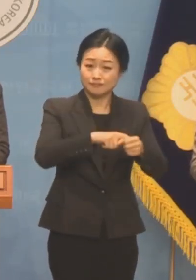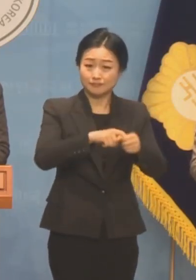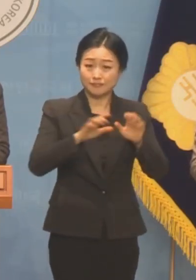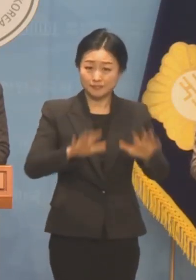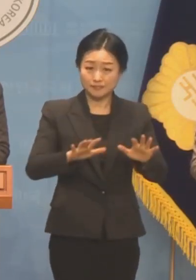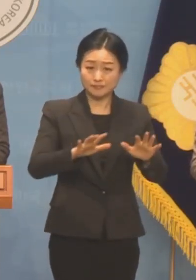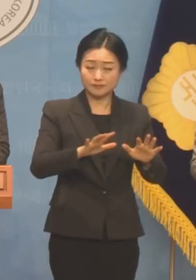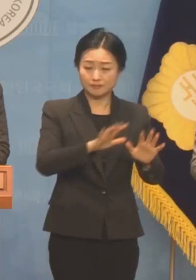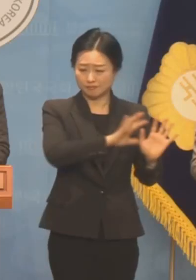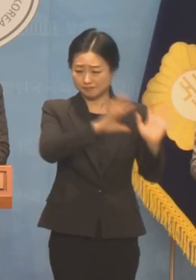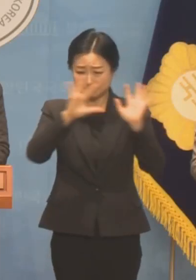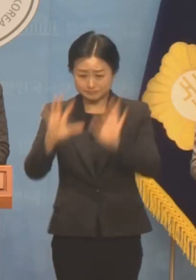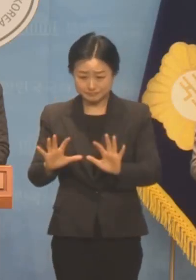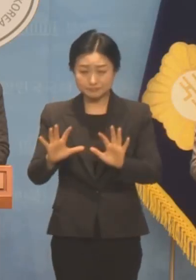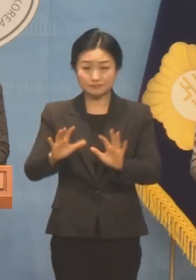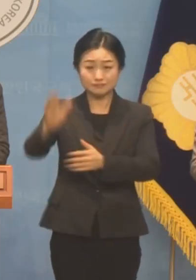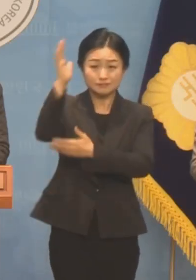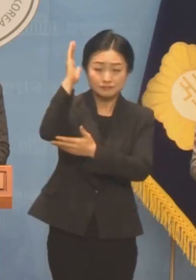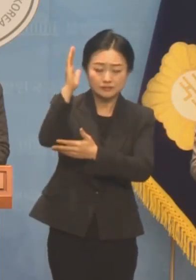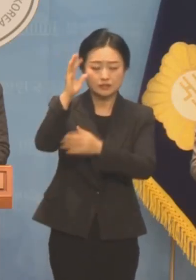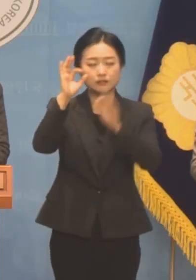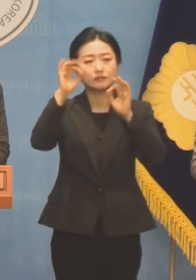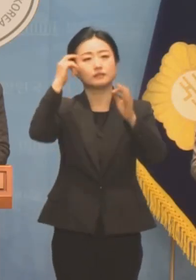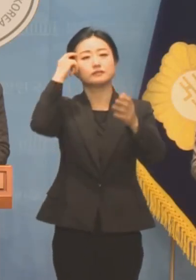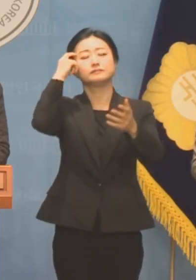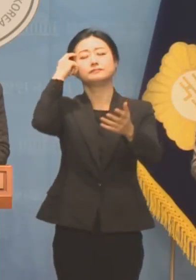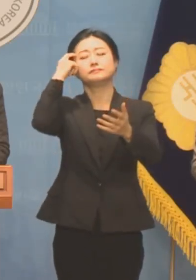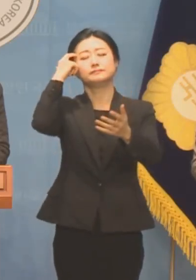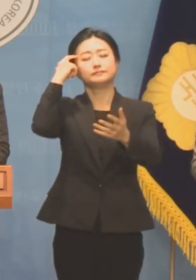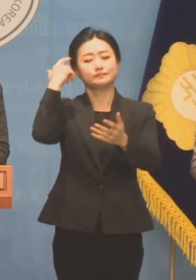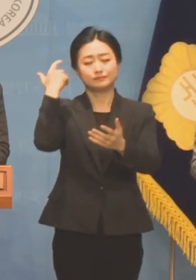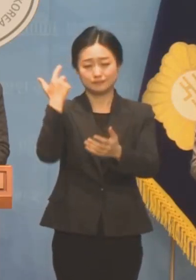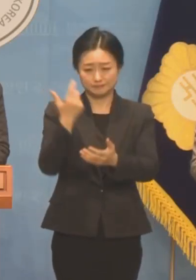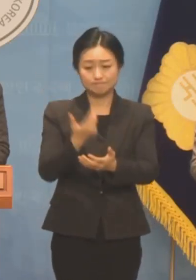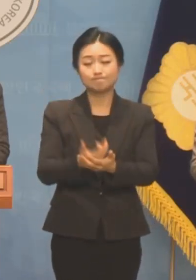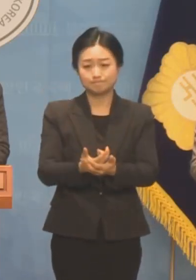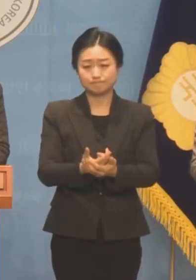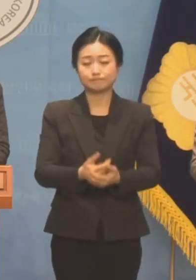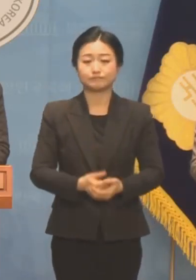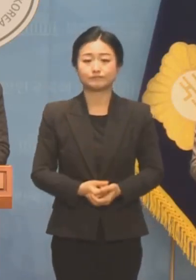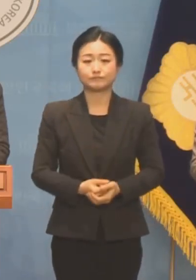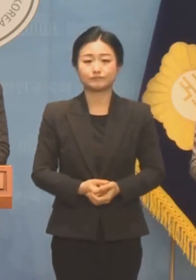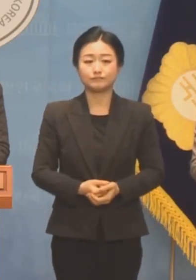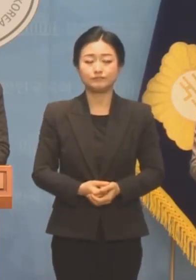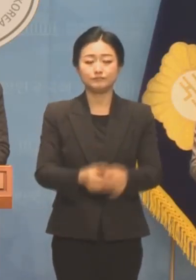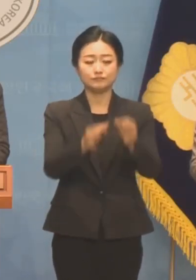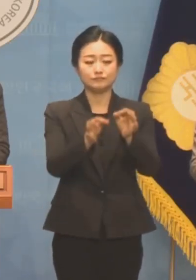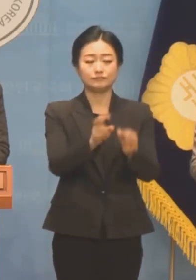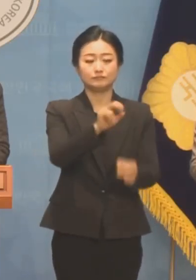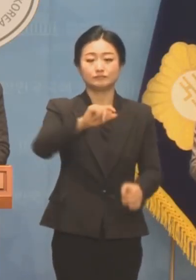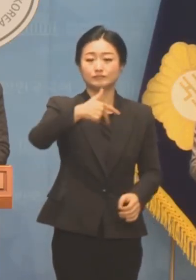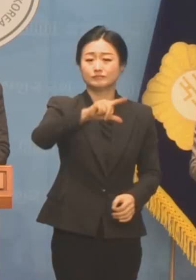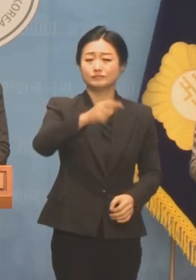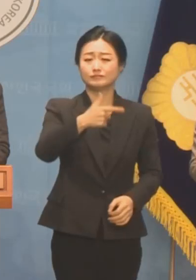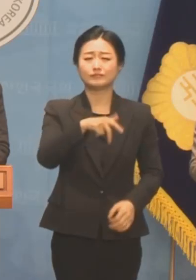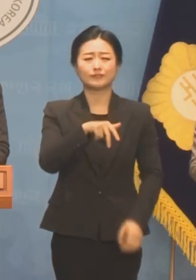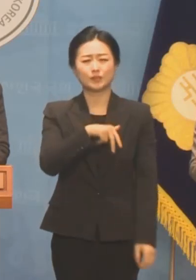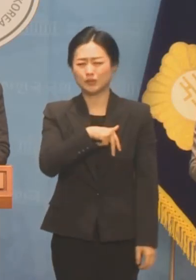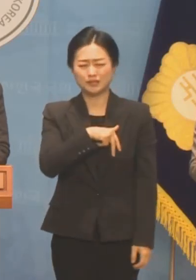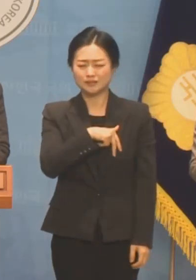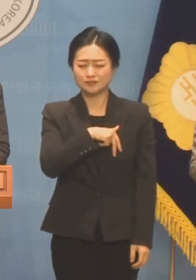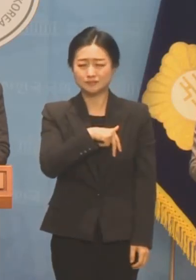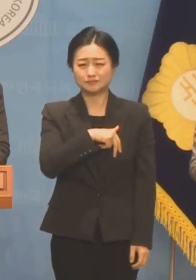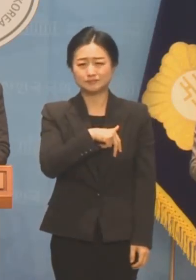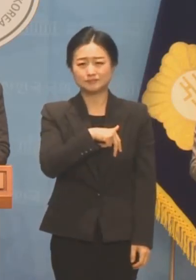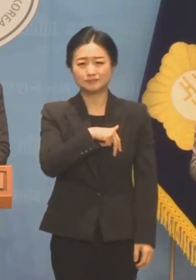이 자리에서 기자회견을 했다니 청천동지할 일입니다. 그래서 김민전 의원은 더